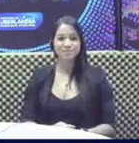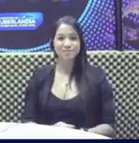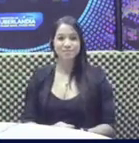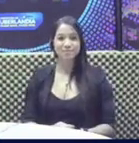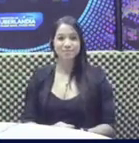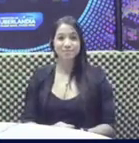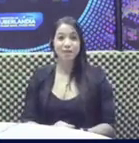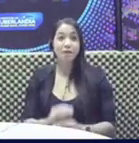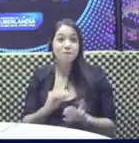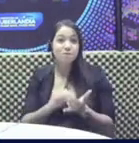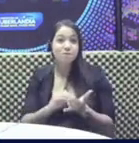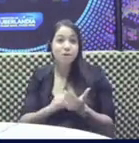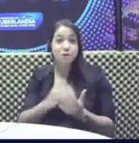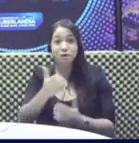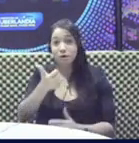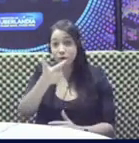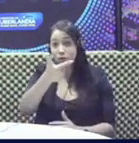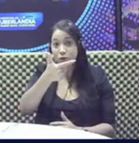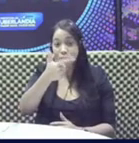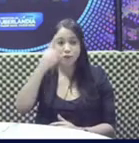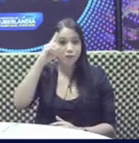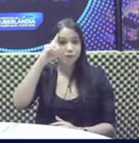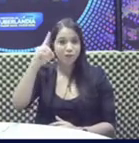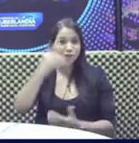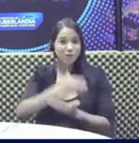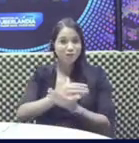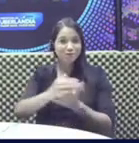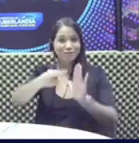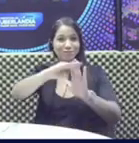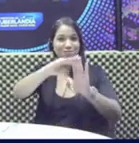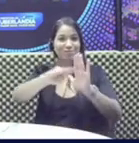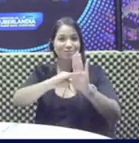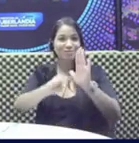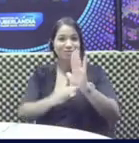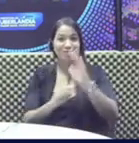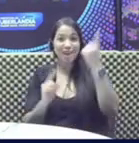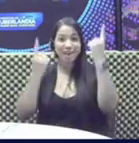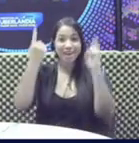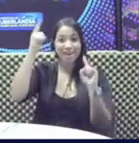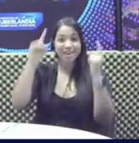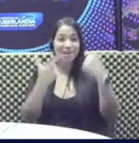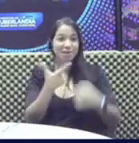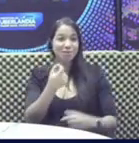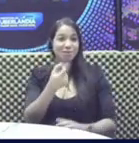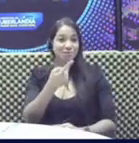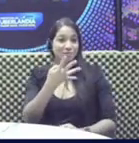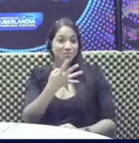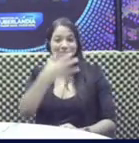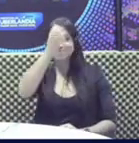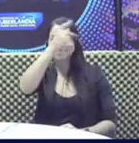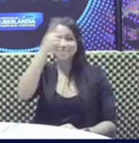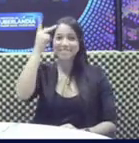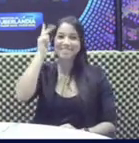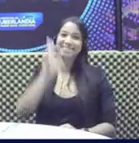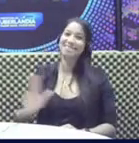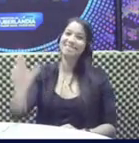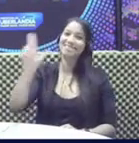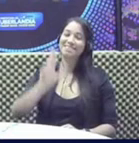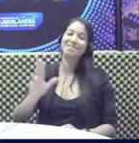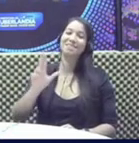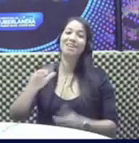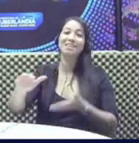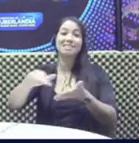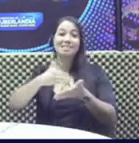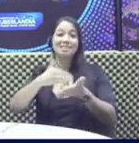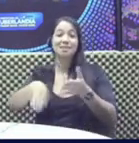notícias. E faltam 2 dias para o início da programação oficial do Carnaval 2024, elaborada pela Prefeitura de Uberlândia por